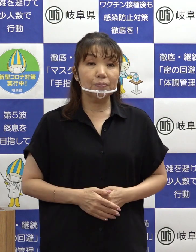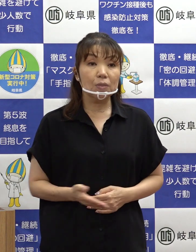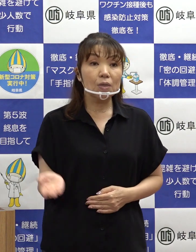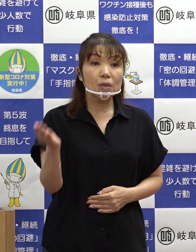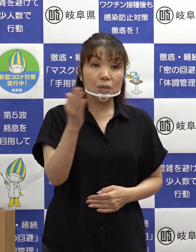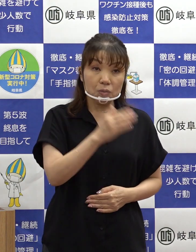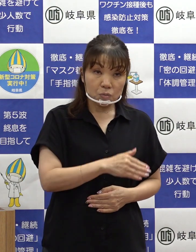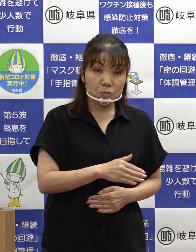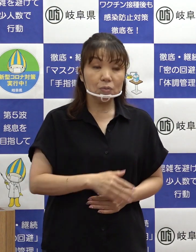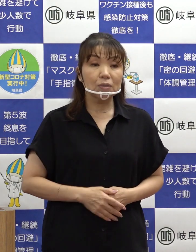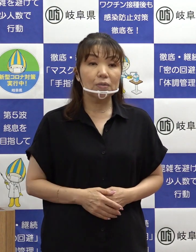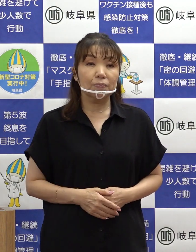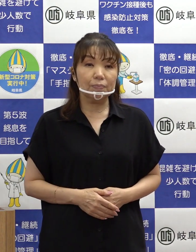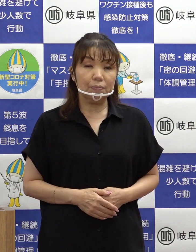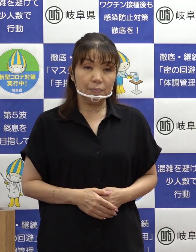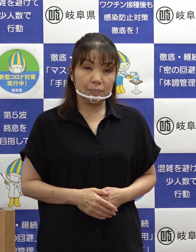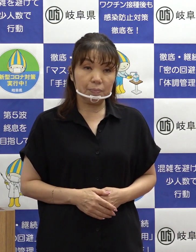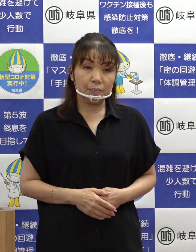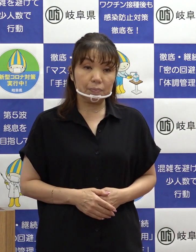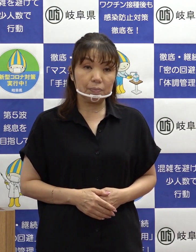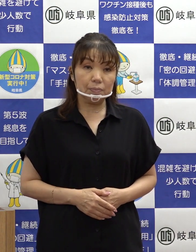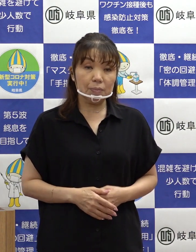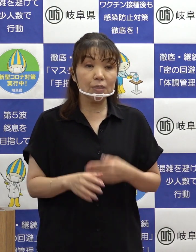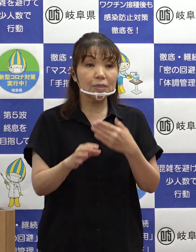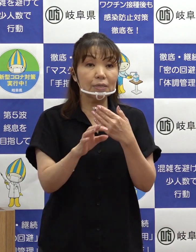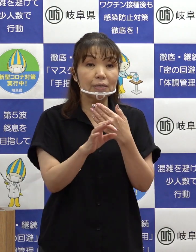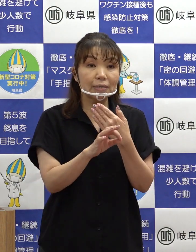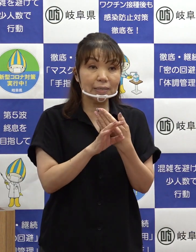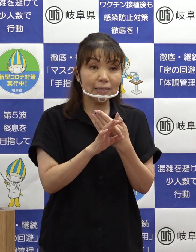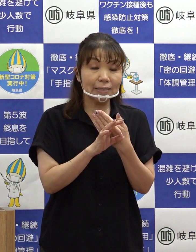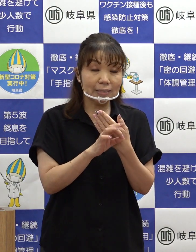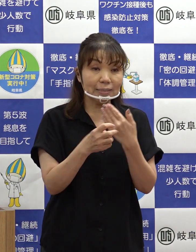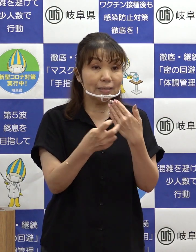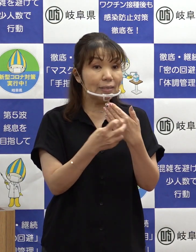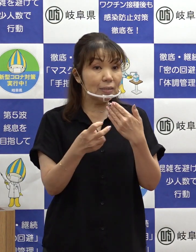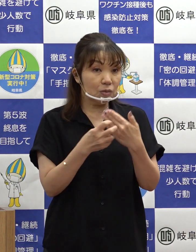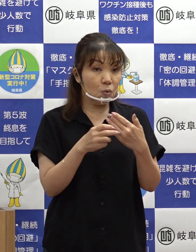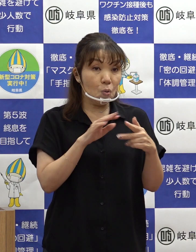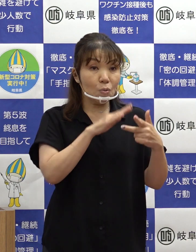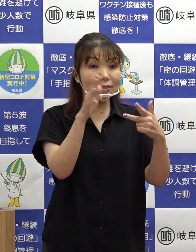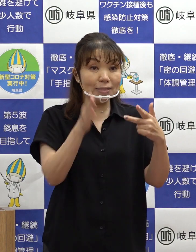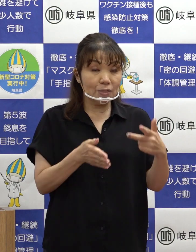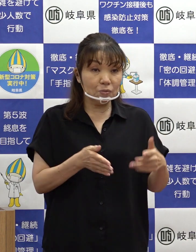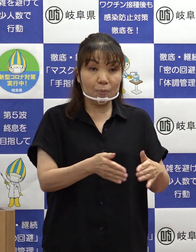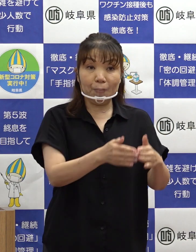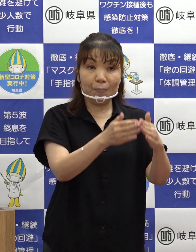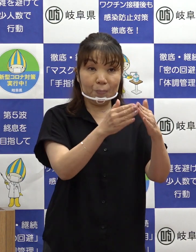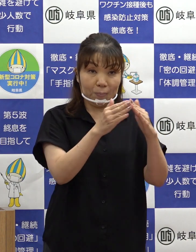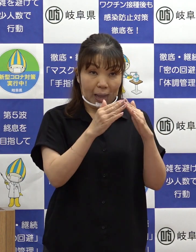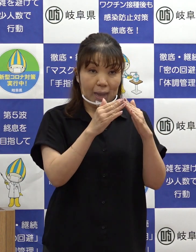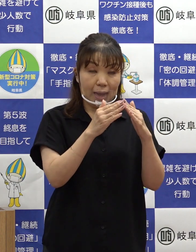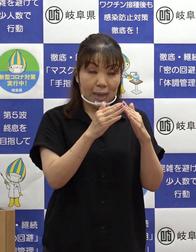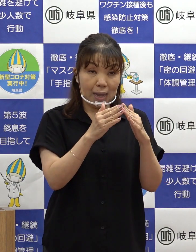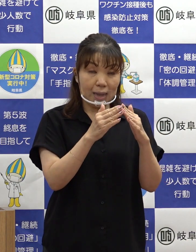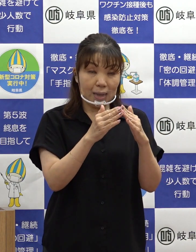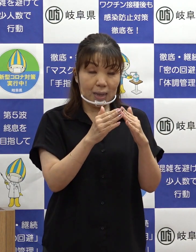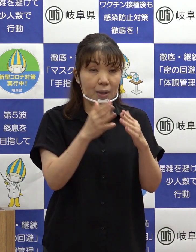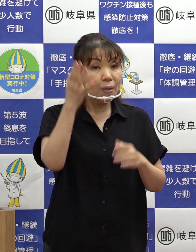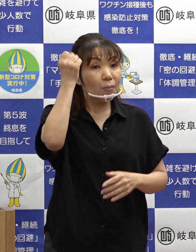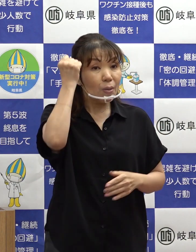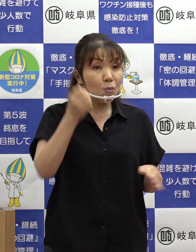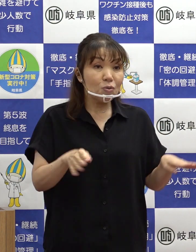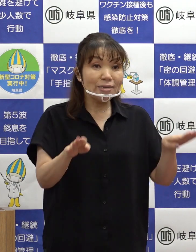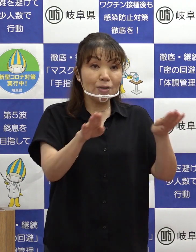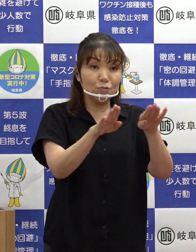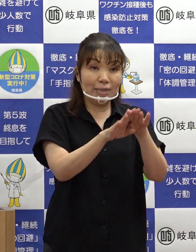のもう一枚めくっていただきますと、臨時医療施設の設置でありますけれども、メモリアルセンターの